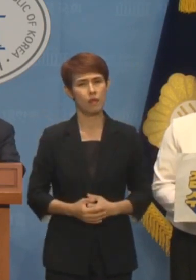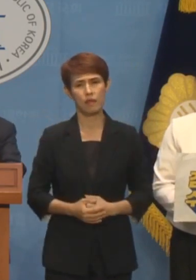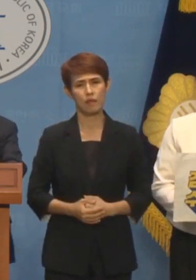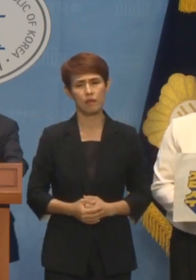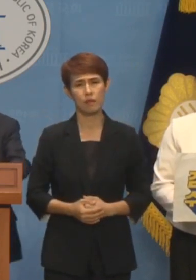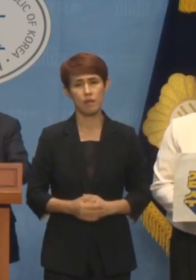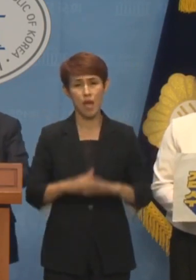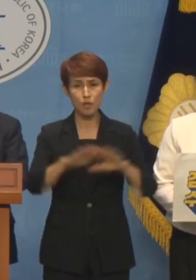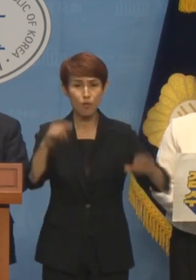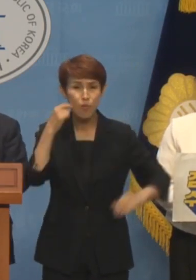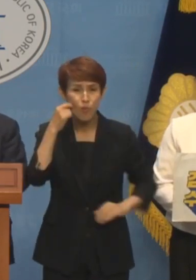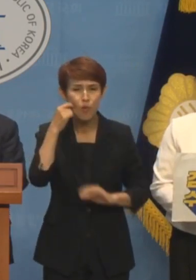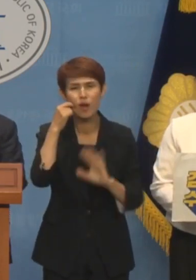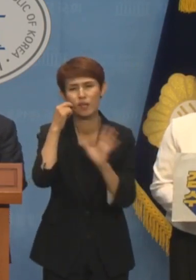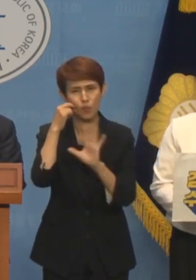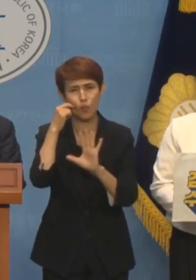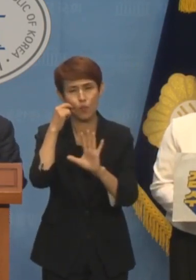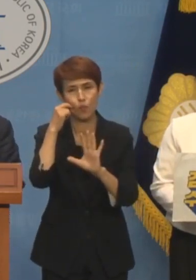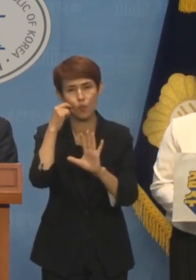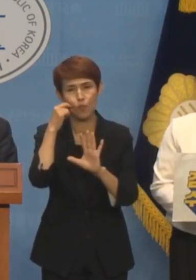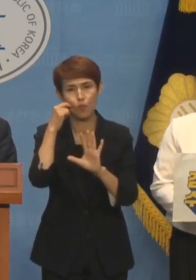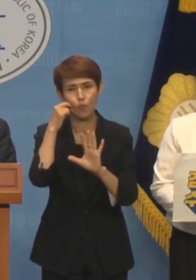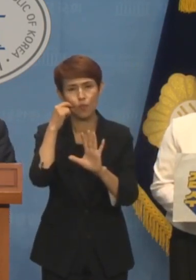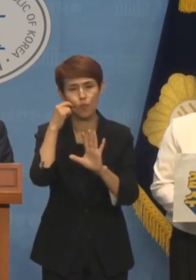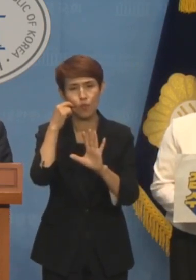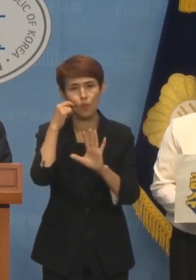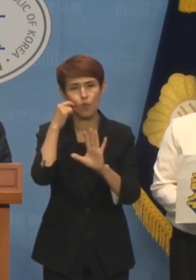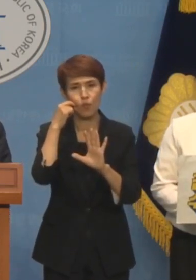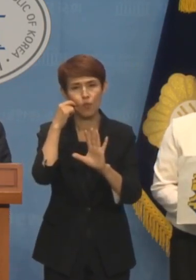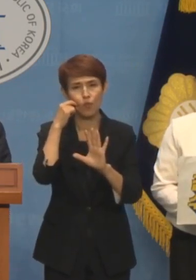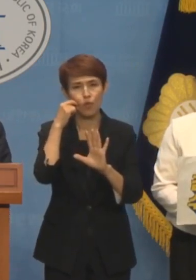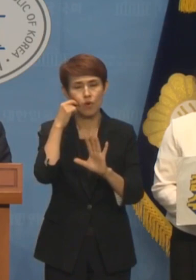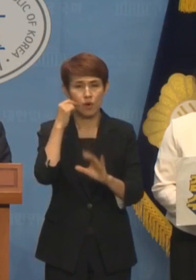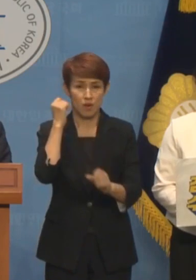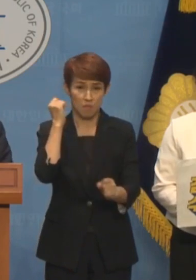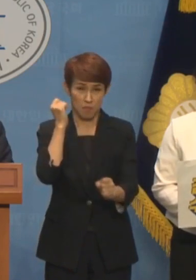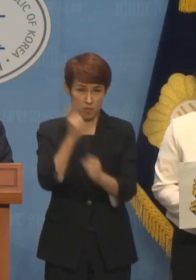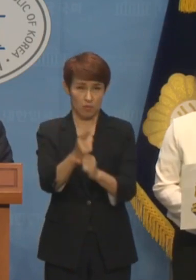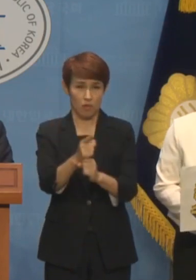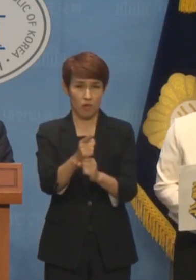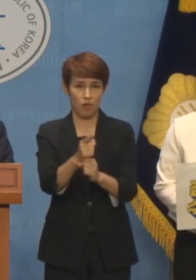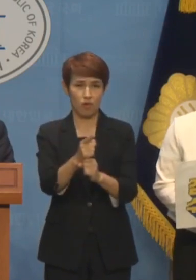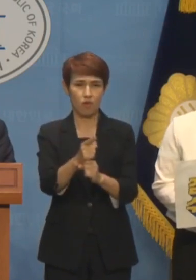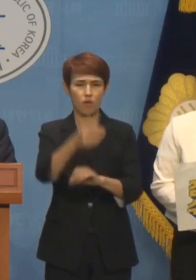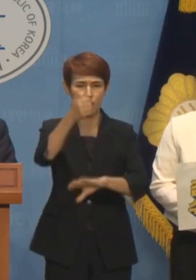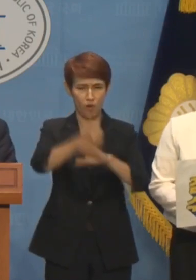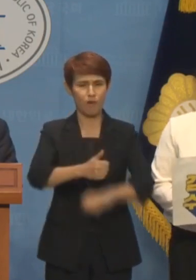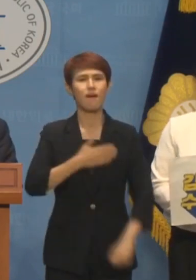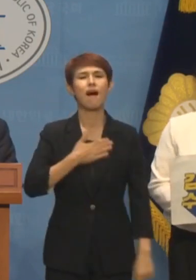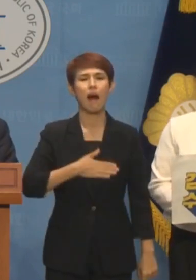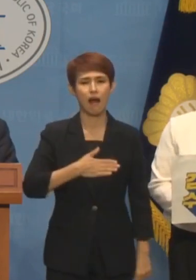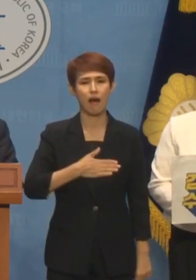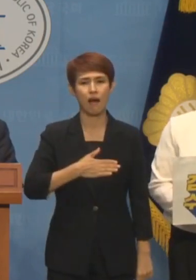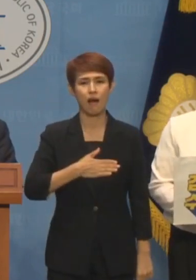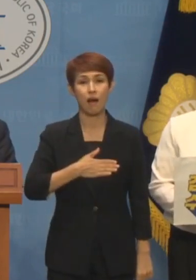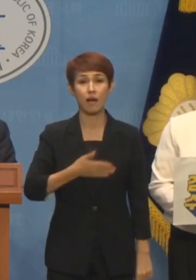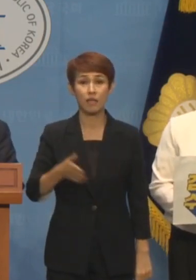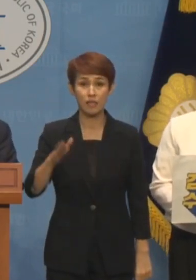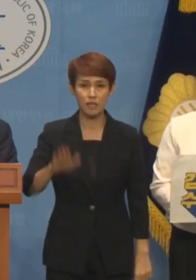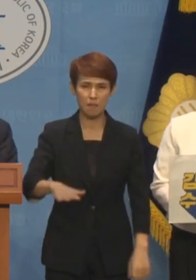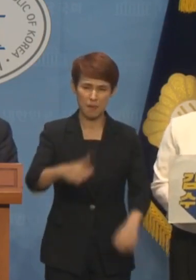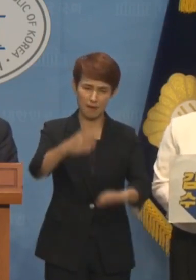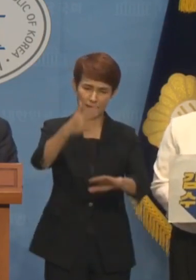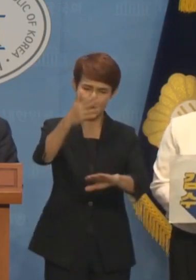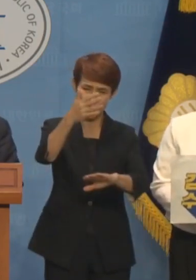게 아니고요. 어찌 보면 정답의 97, 8%는 나와 있는데 마지막